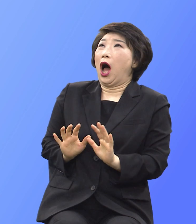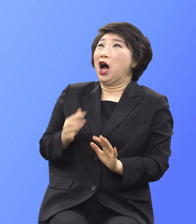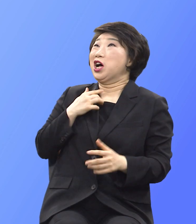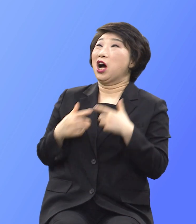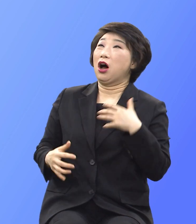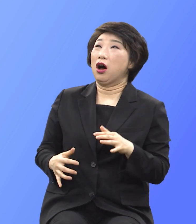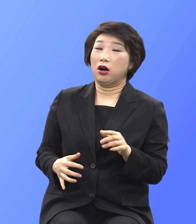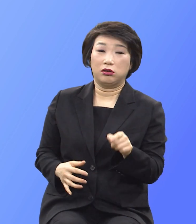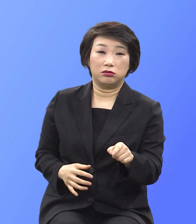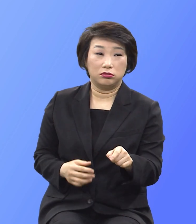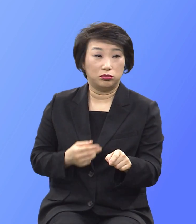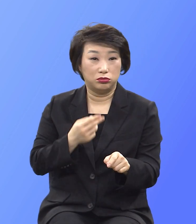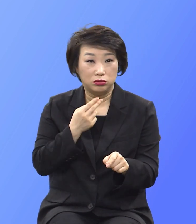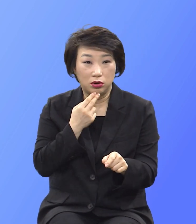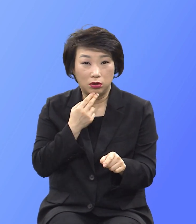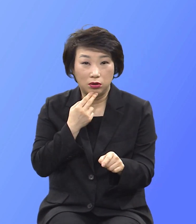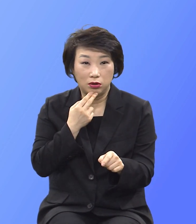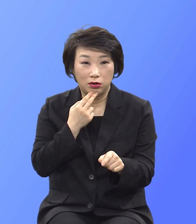없어요.